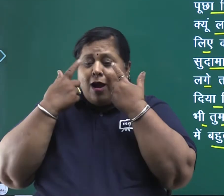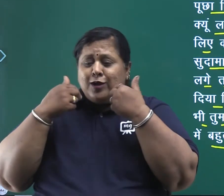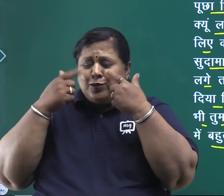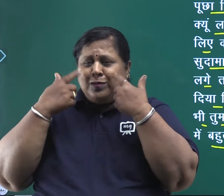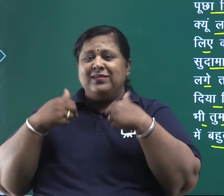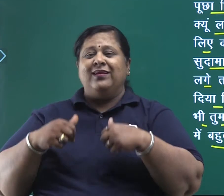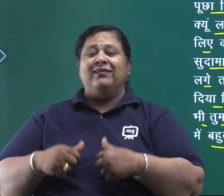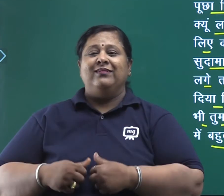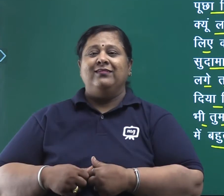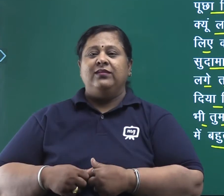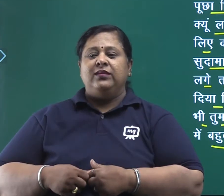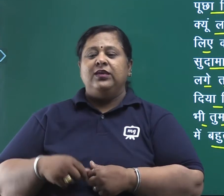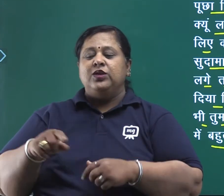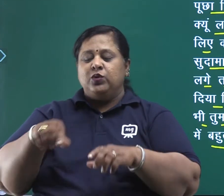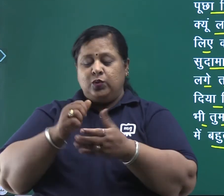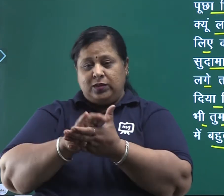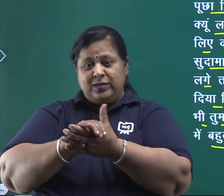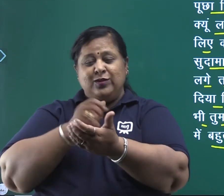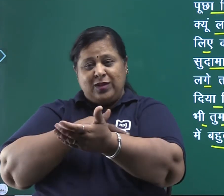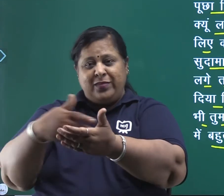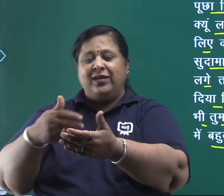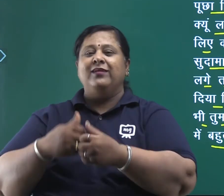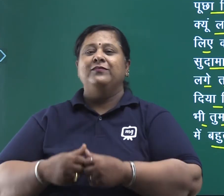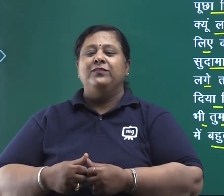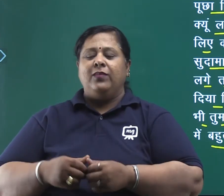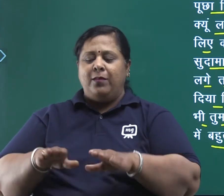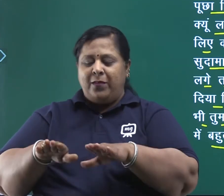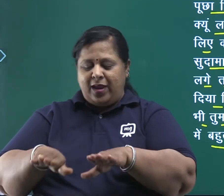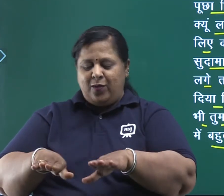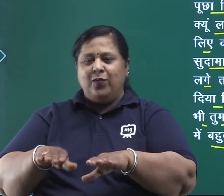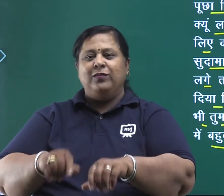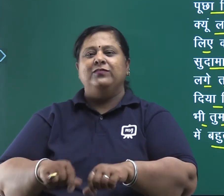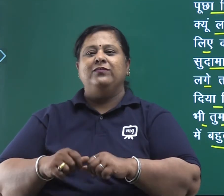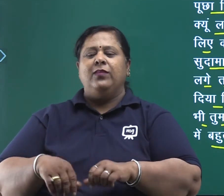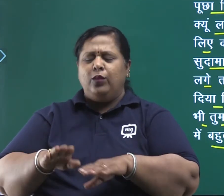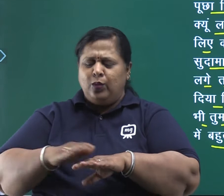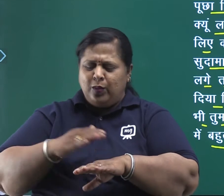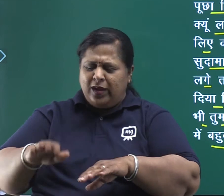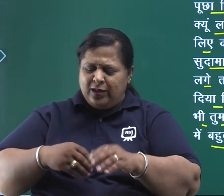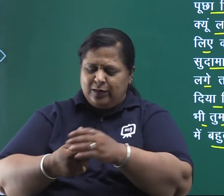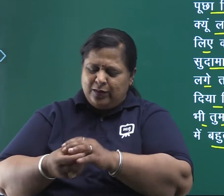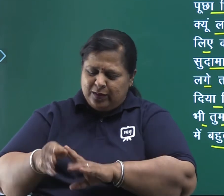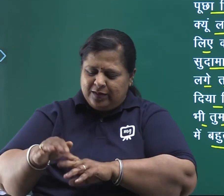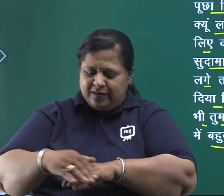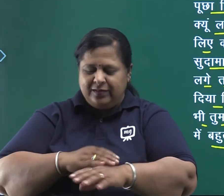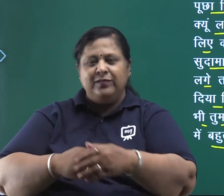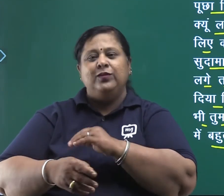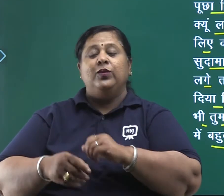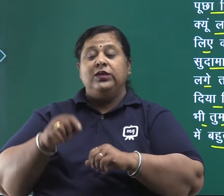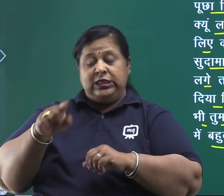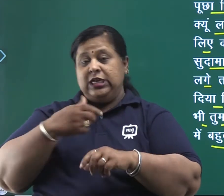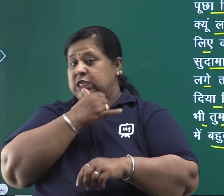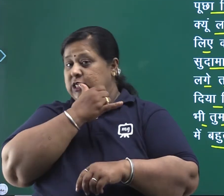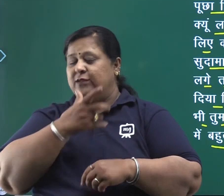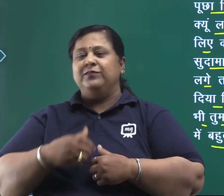से सुदामा जी के पैरों को धोया। श्री कृष्ण